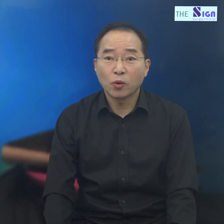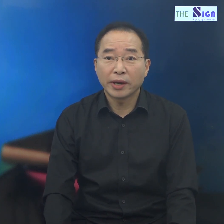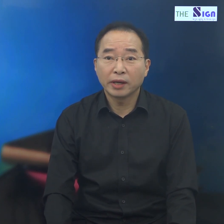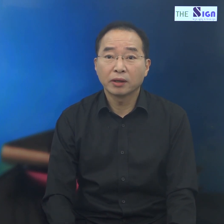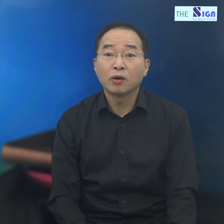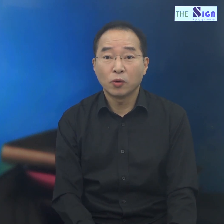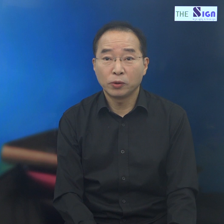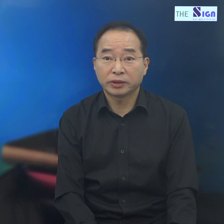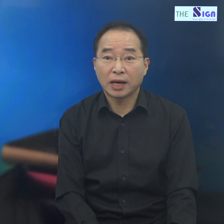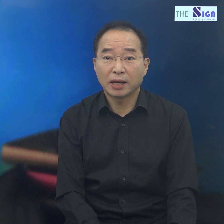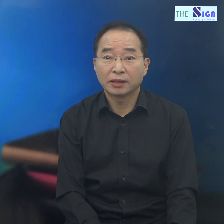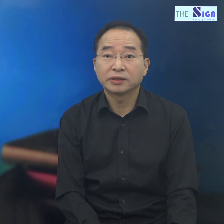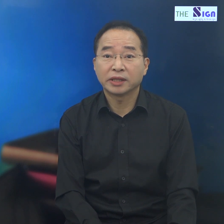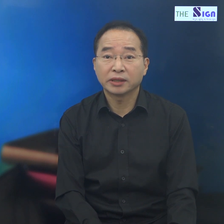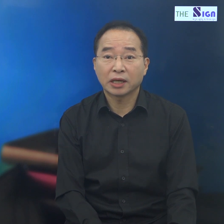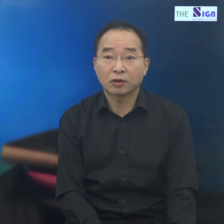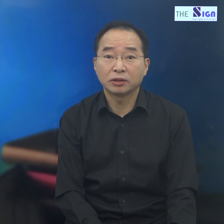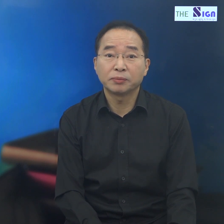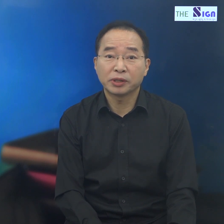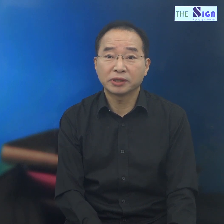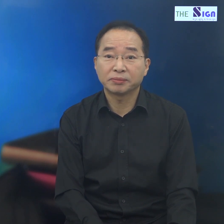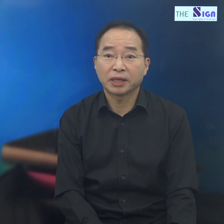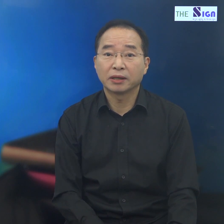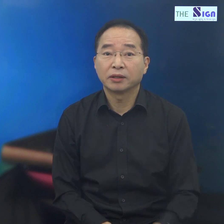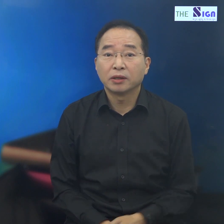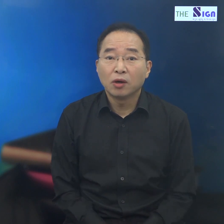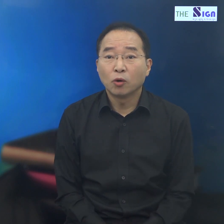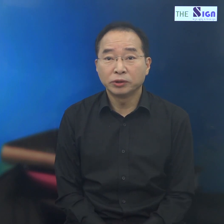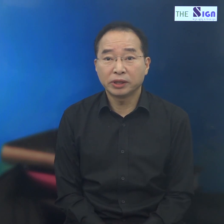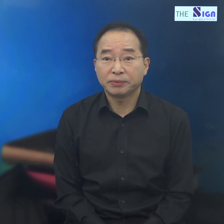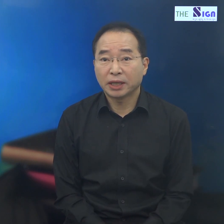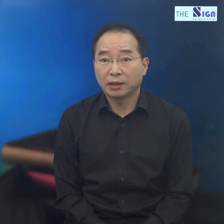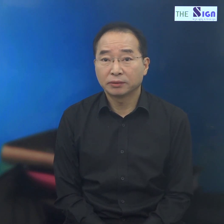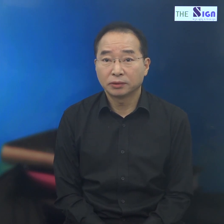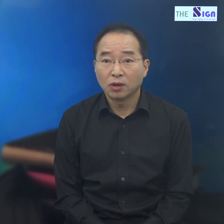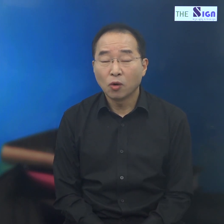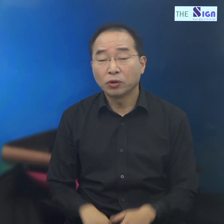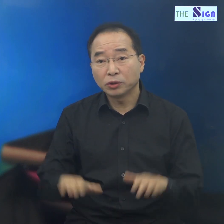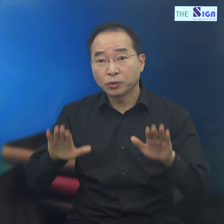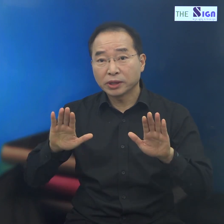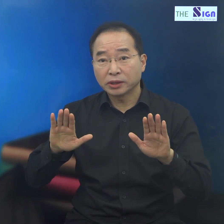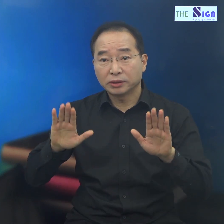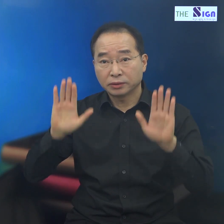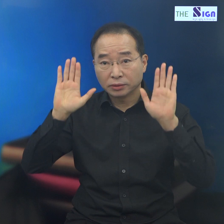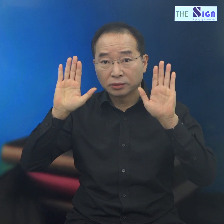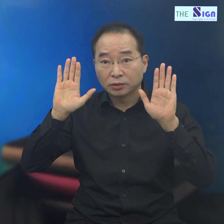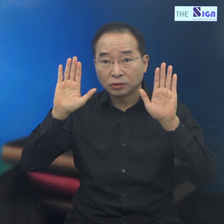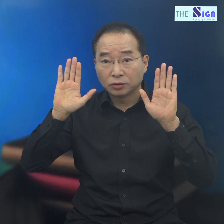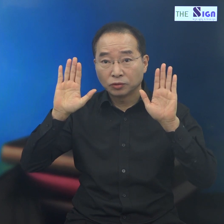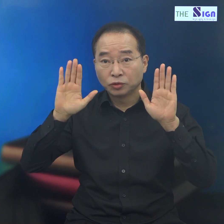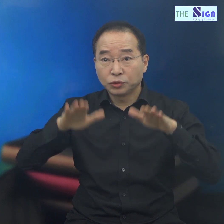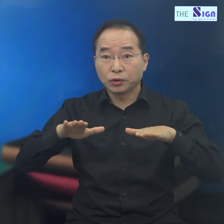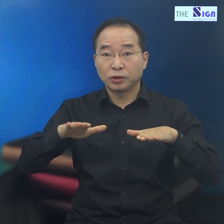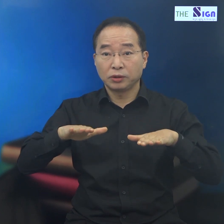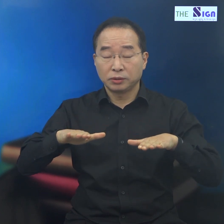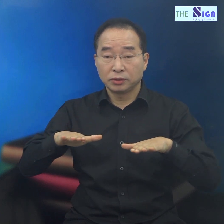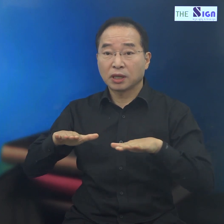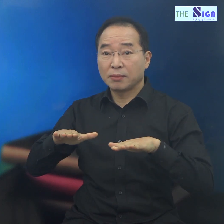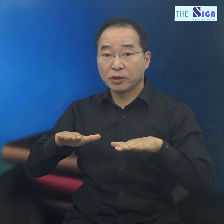오해, 옳다 세 단어를 보겠습니다. 오늘입니다. 오늘 동작은 두 손을